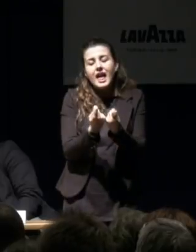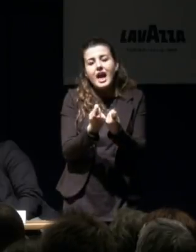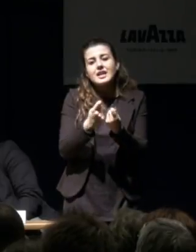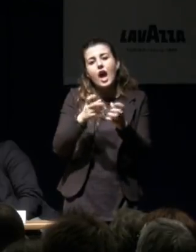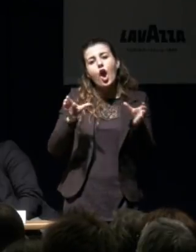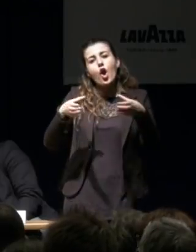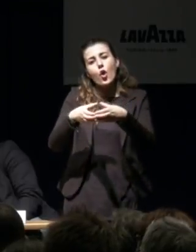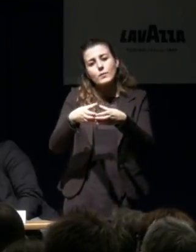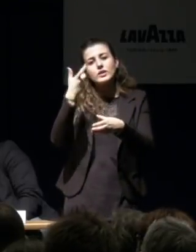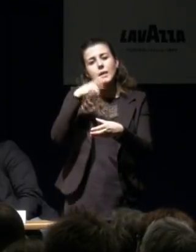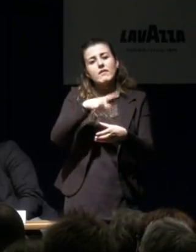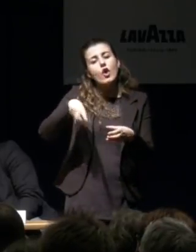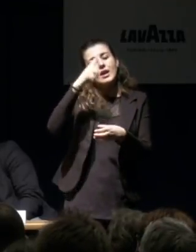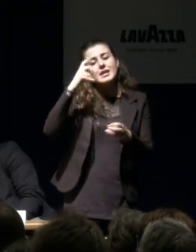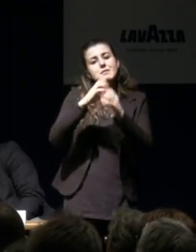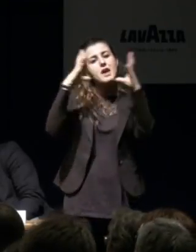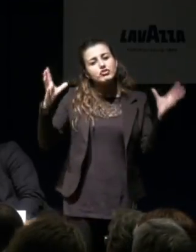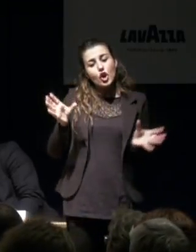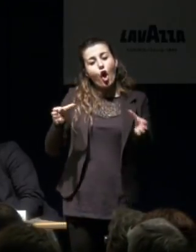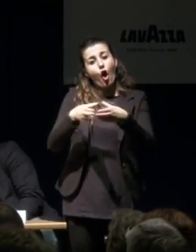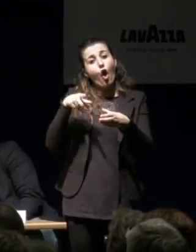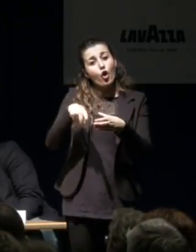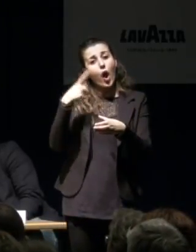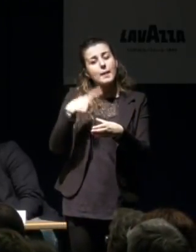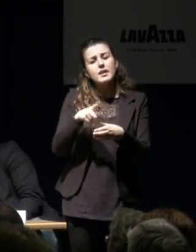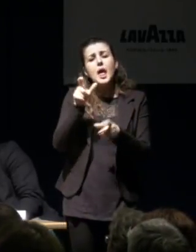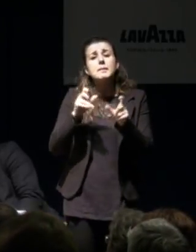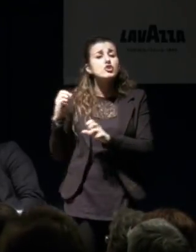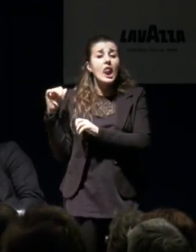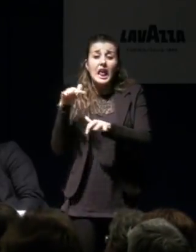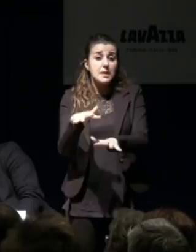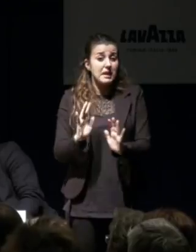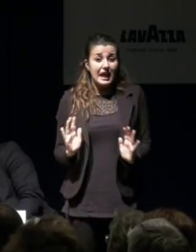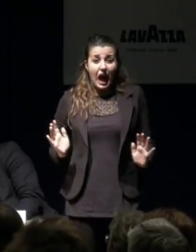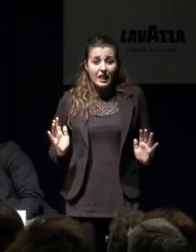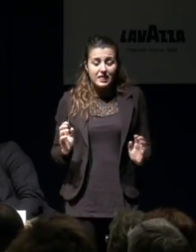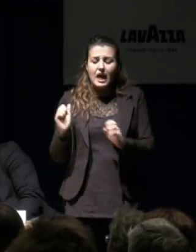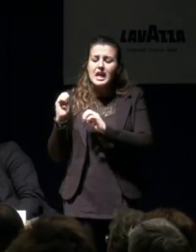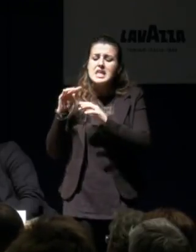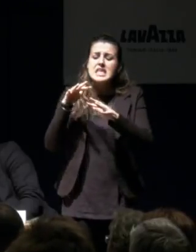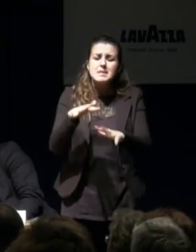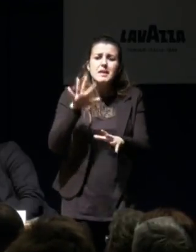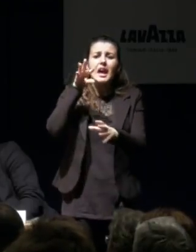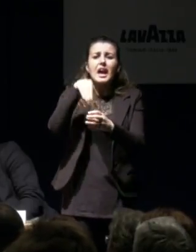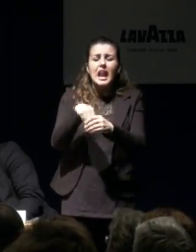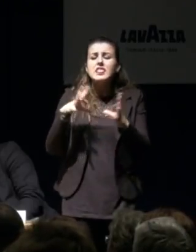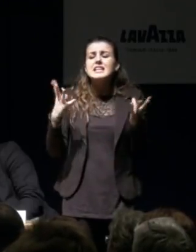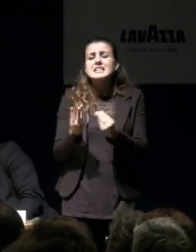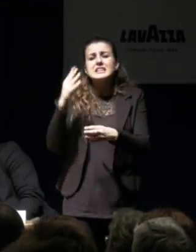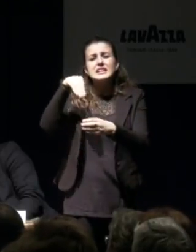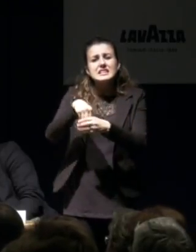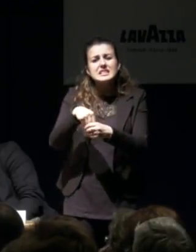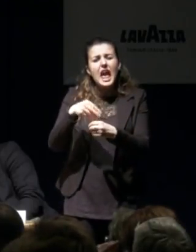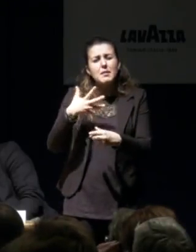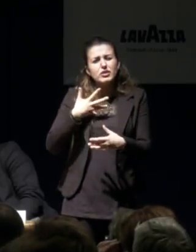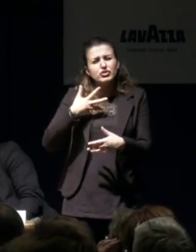immaginare questa comunità come una comunità composta essenzialmente di immigrati immigrati tenuti insieme da una tensione